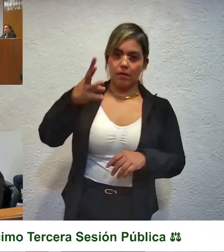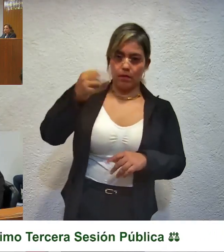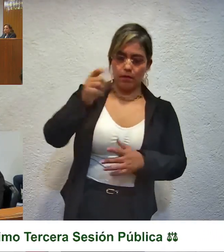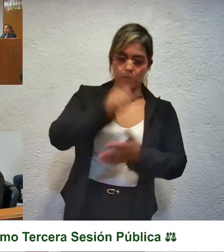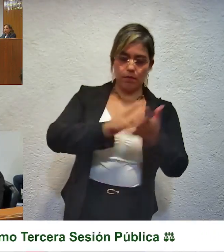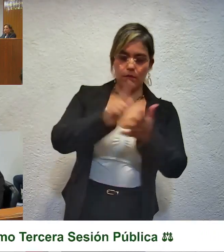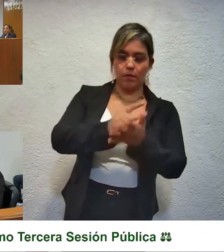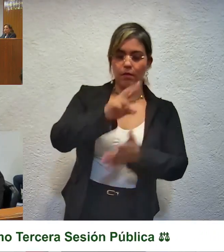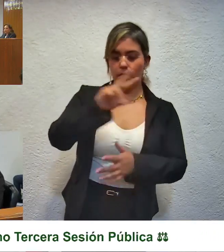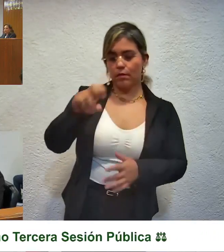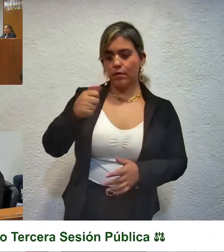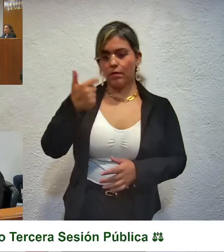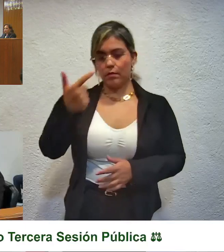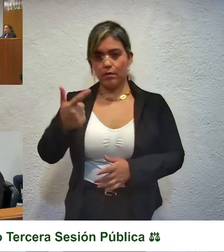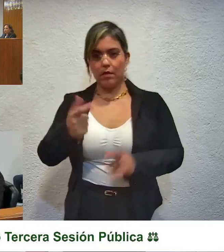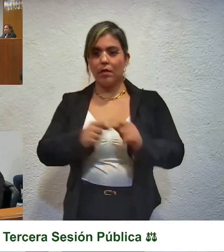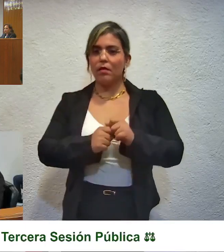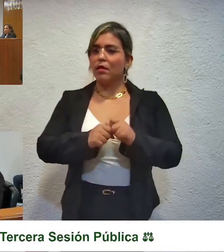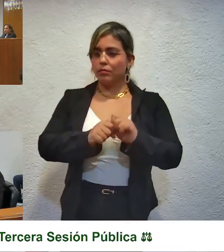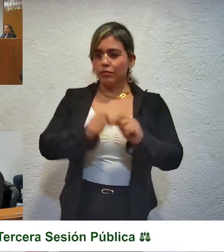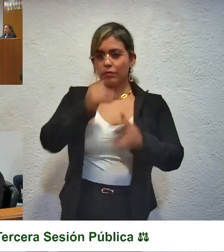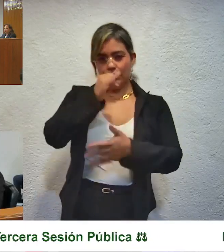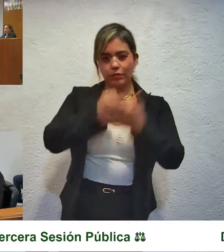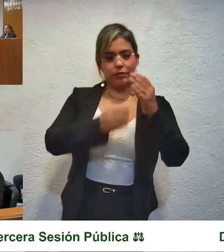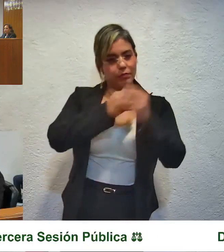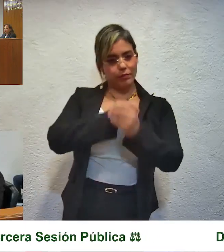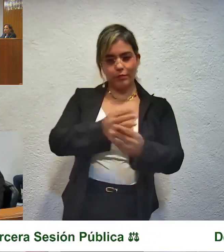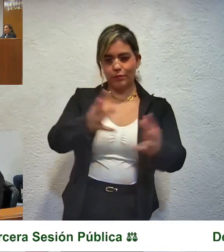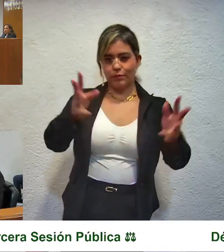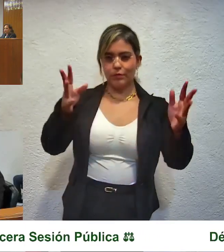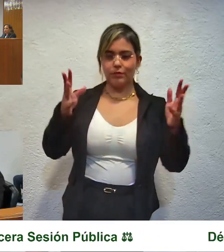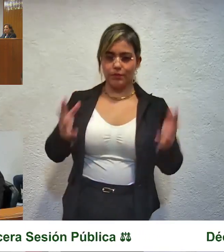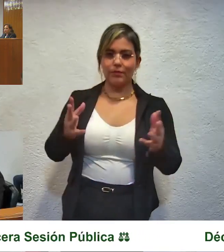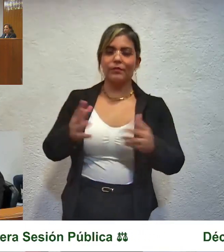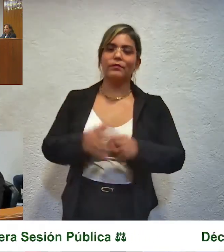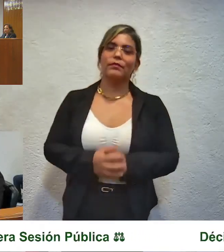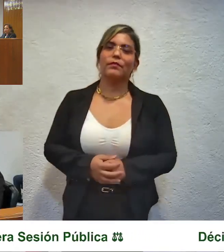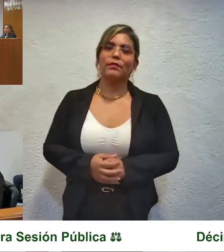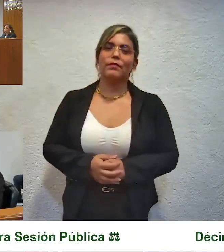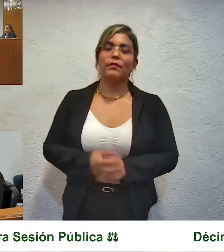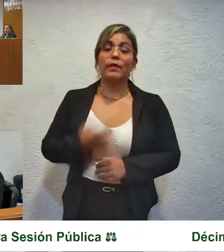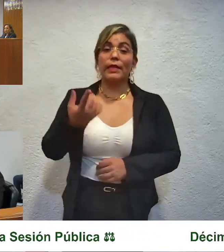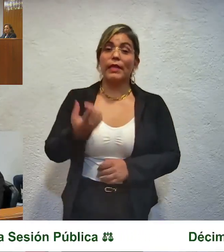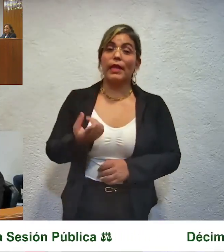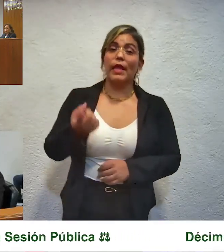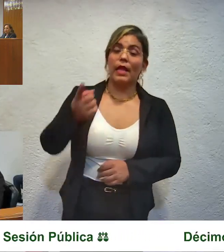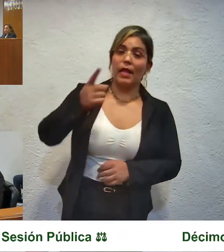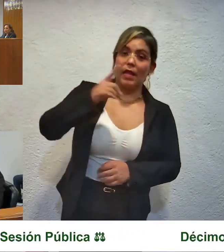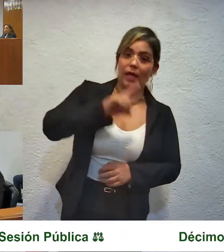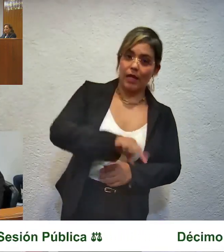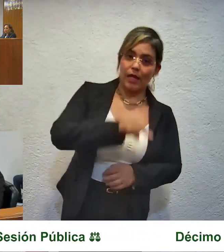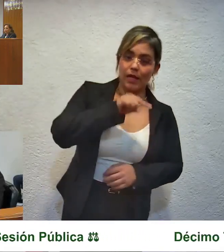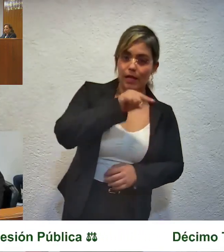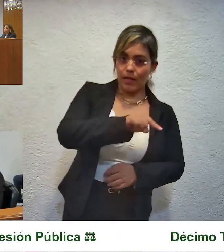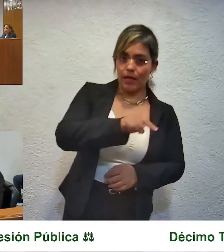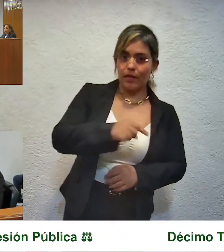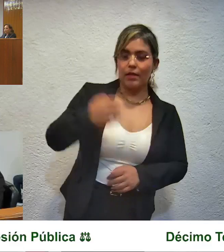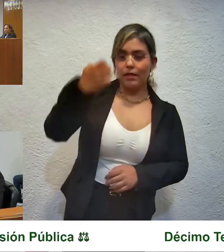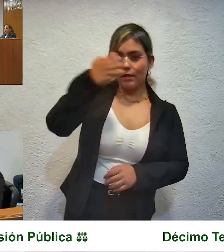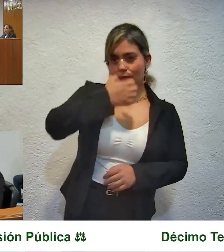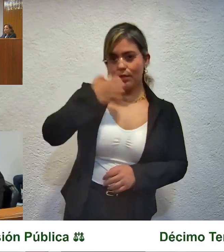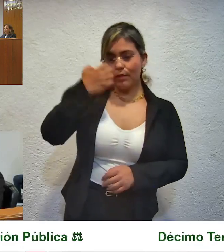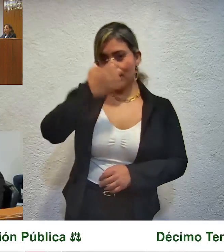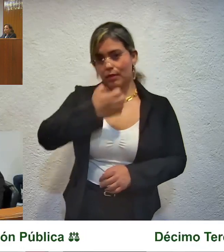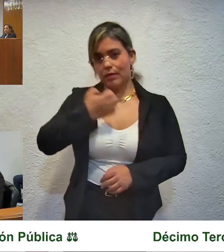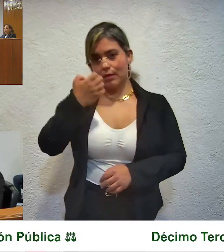Ley 207 de Transparencia y Acceso a la Información Pública del Estado de Guerrero, se ordena realizar la versión pública de la presente resolución